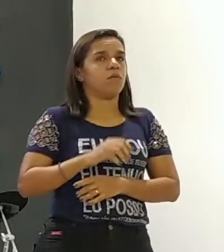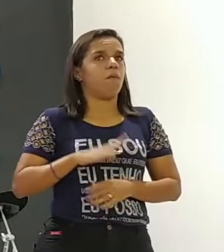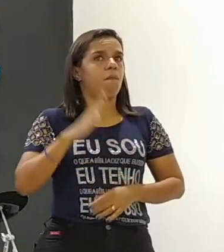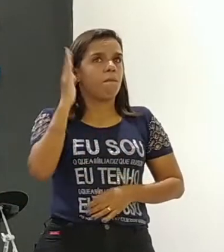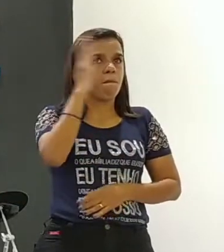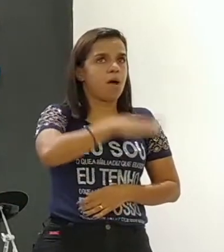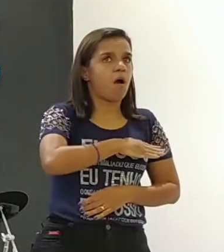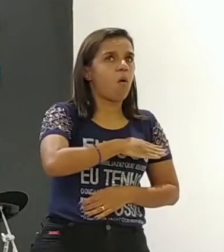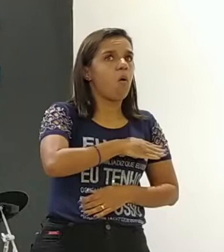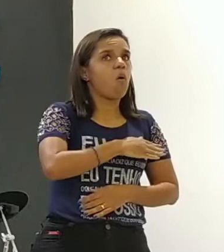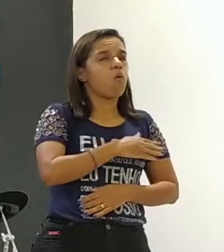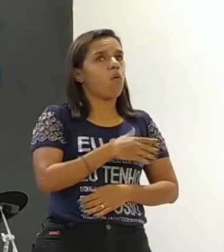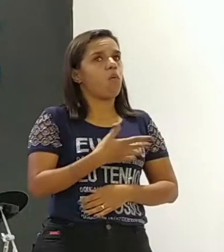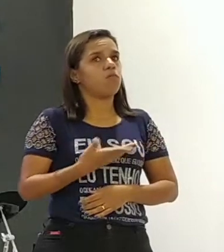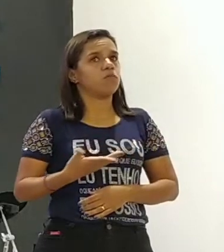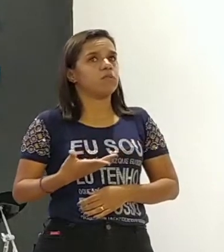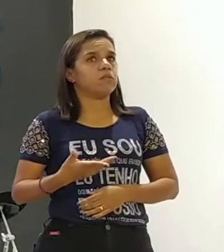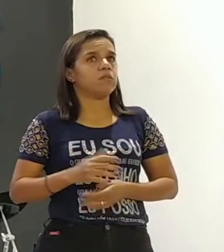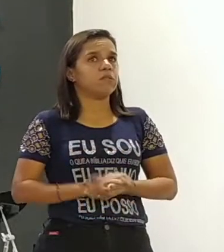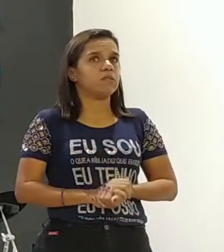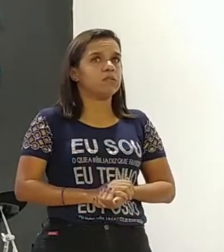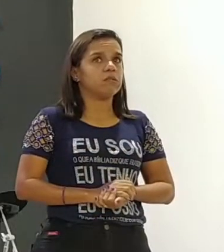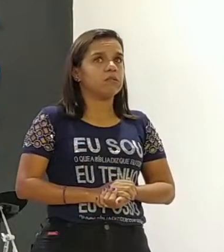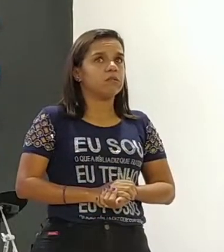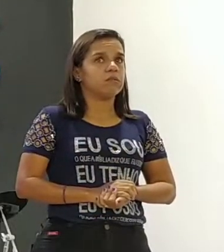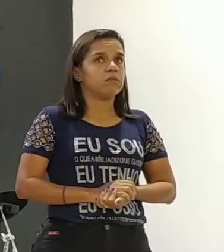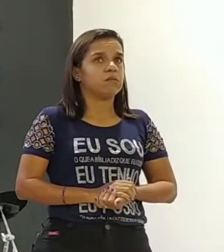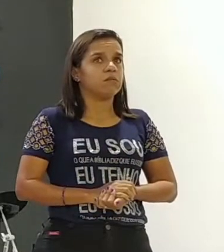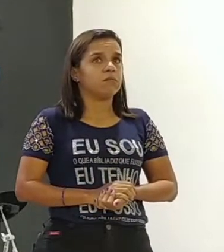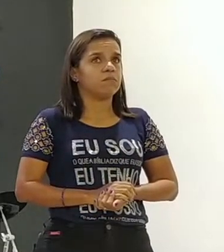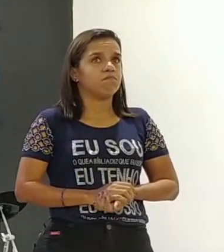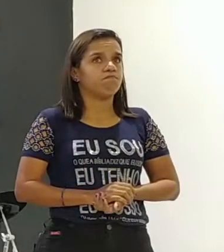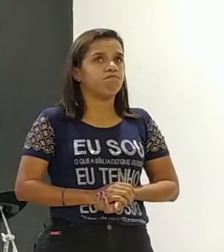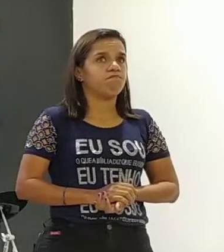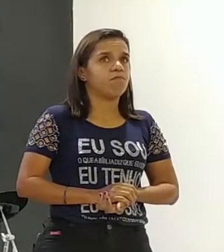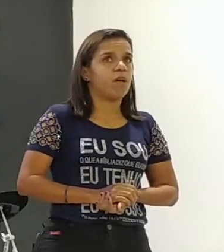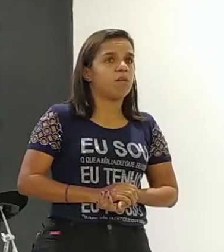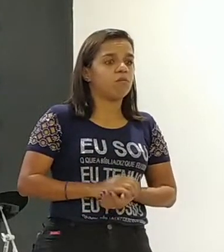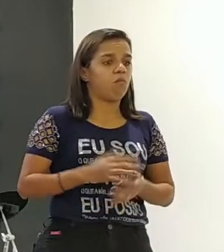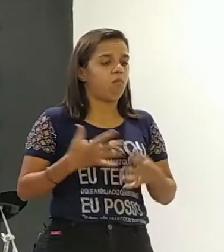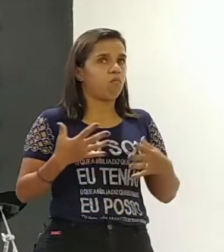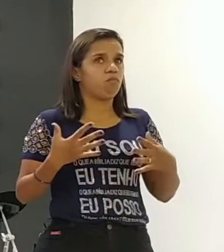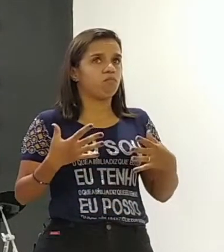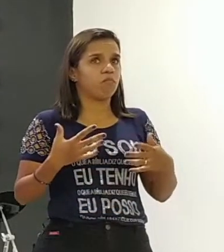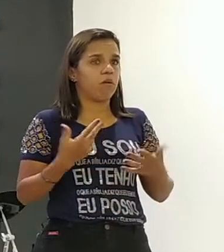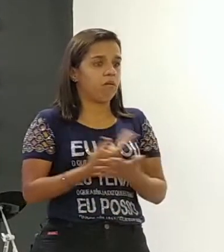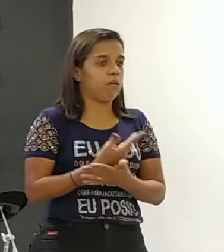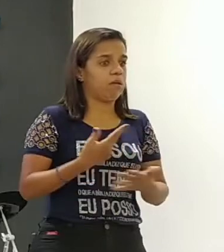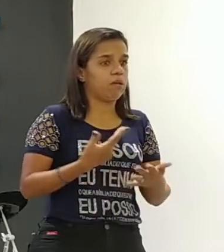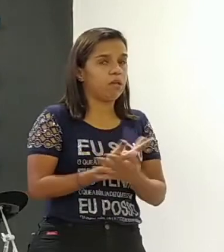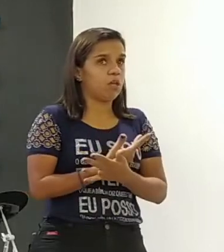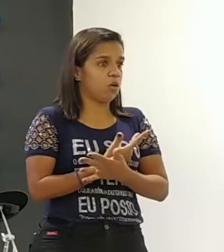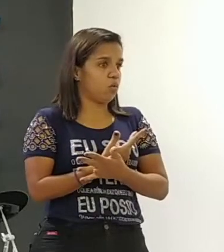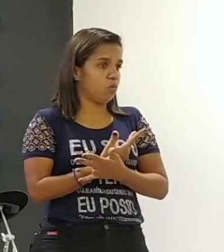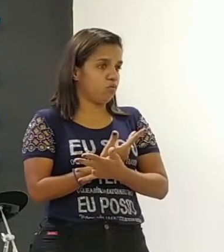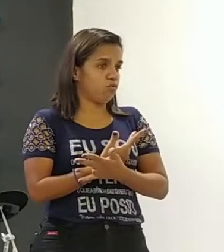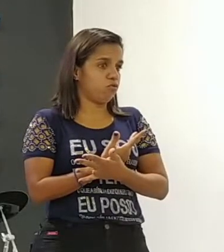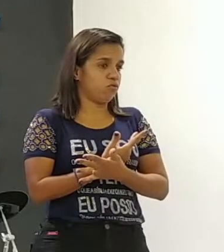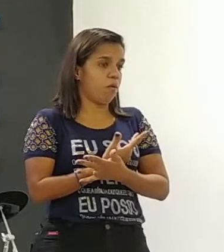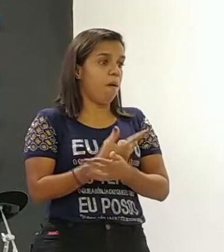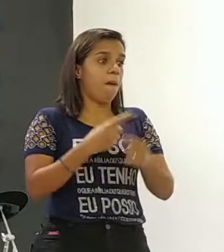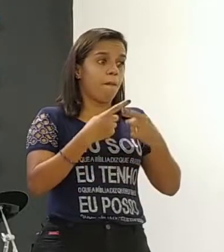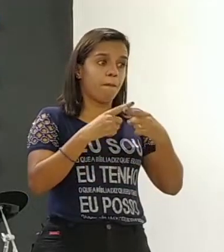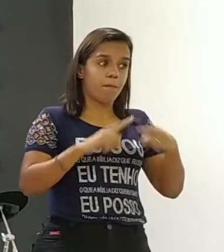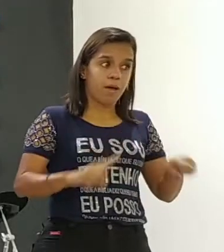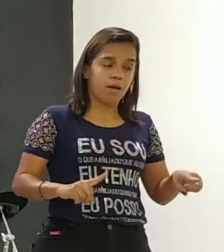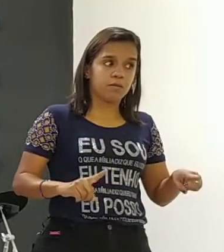malfeitor, ou como o que se entremente, aquele que se embaraça em negócios alheios.